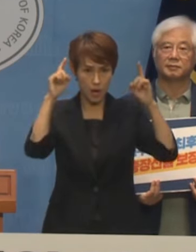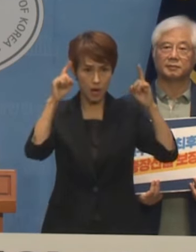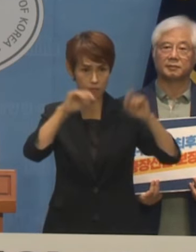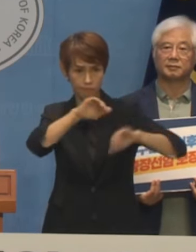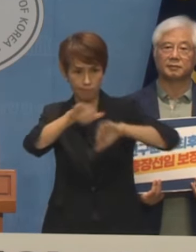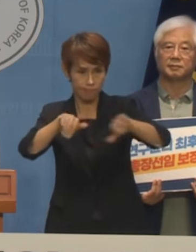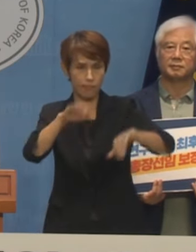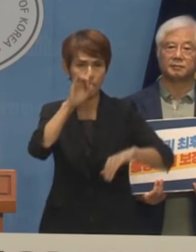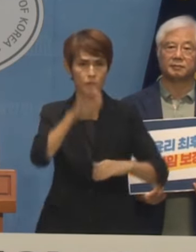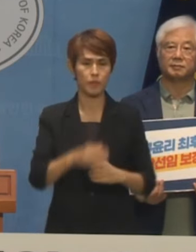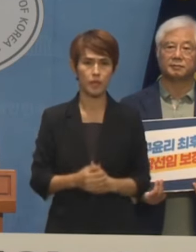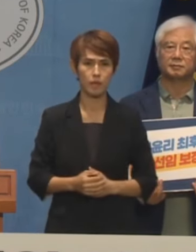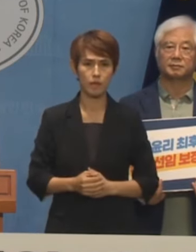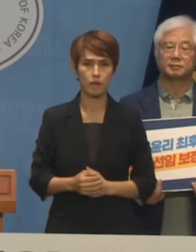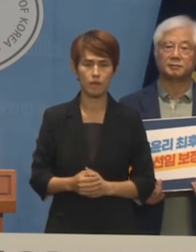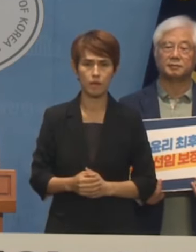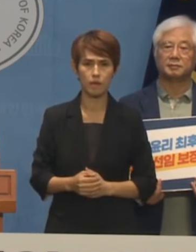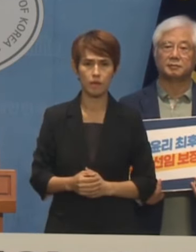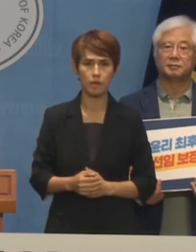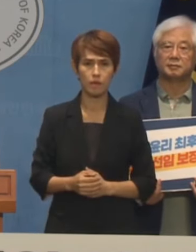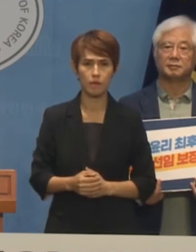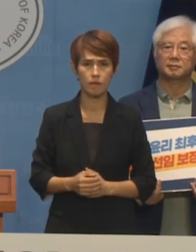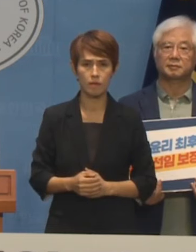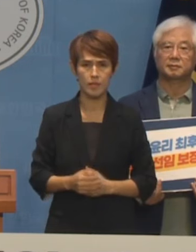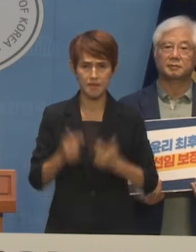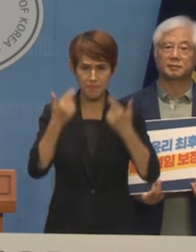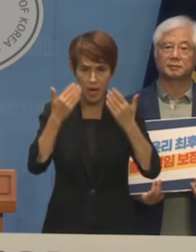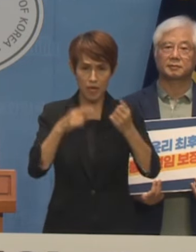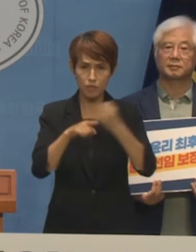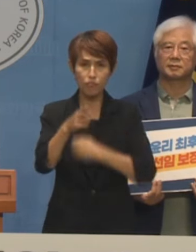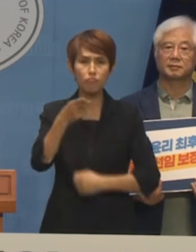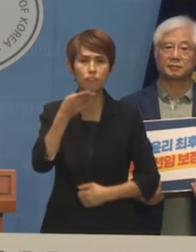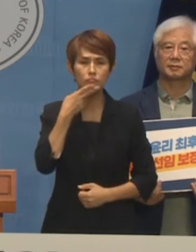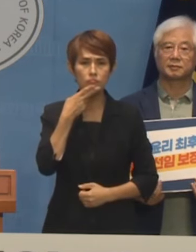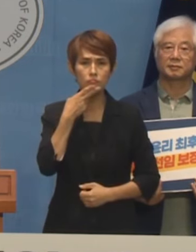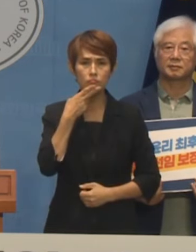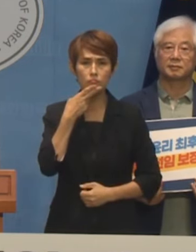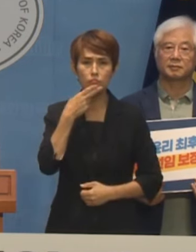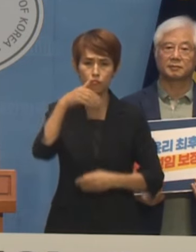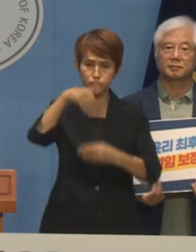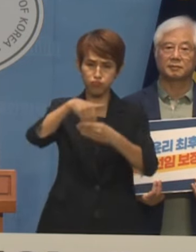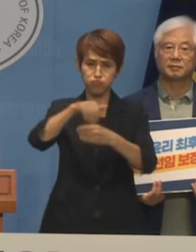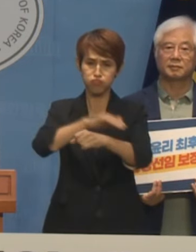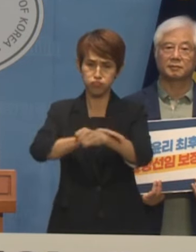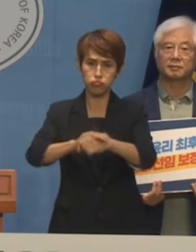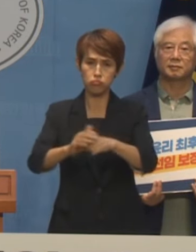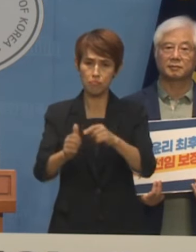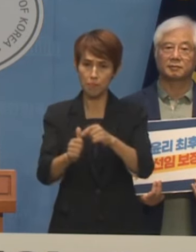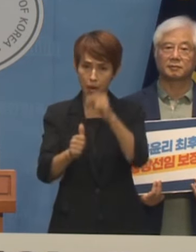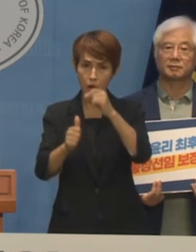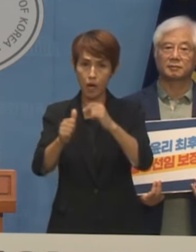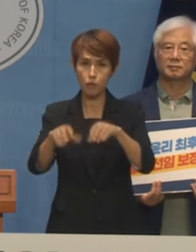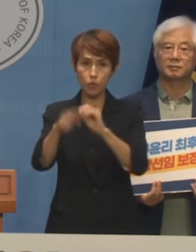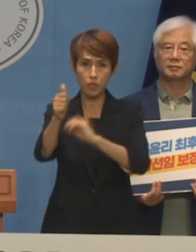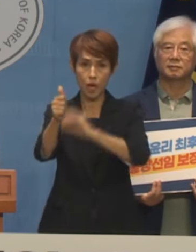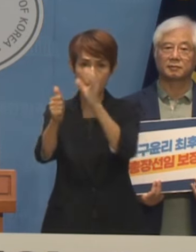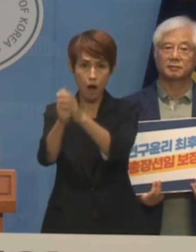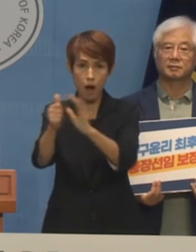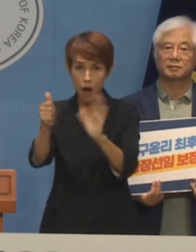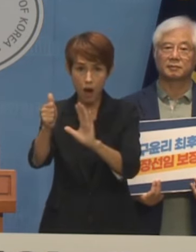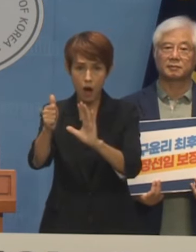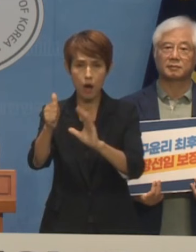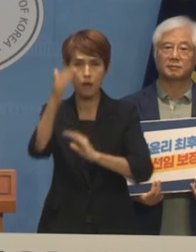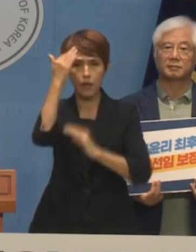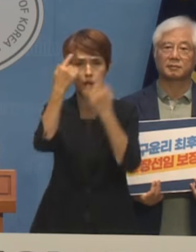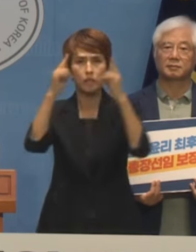개입해서는 안 됩니다. 명확한 근거도 없이 민주적으로 선출된 총장을 선임하지 않는 것은 대학